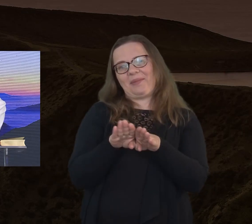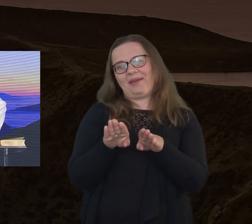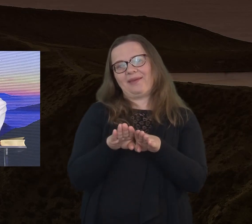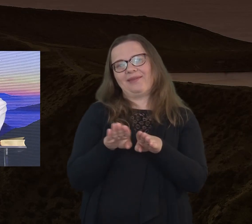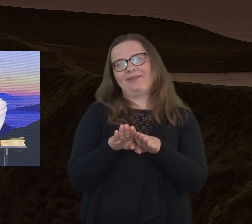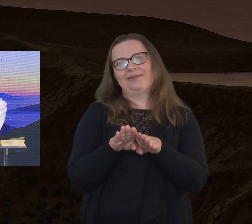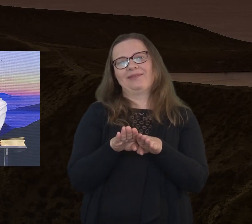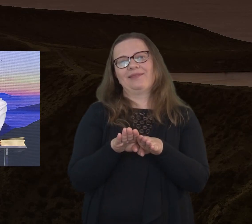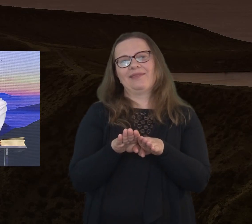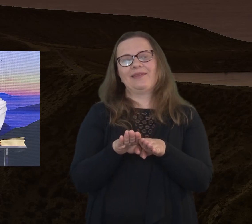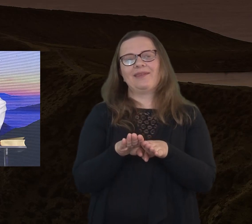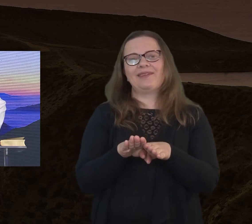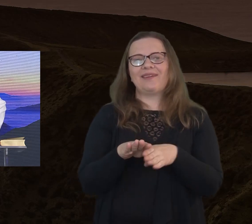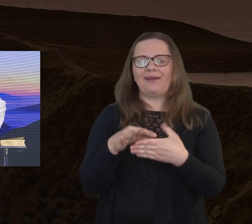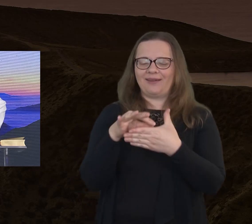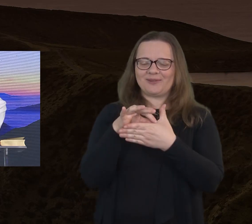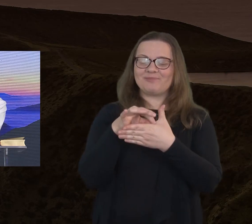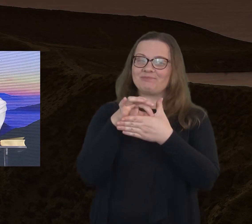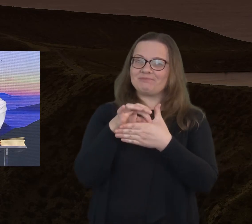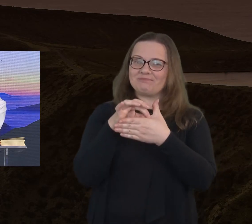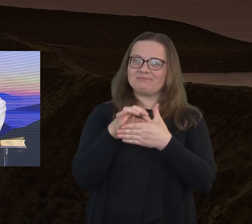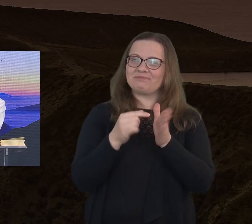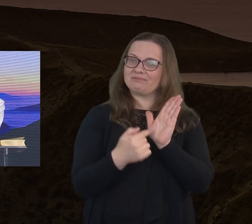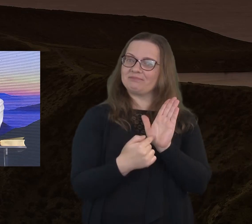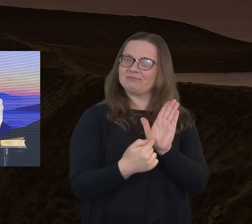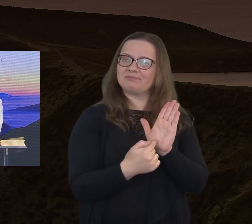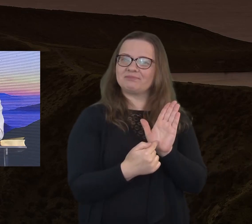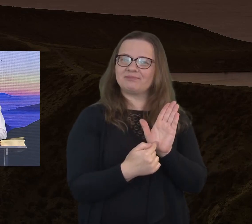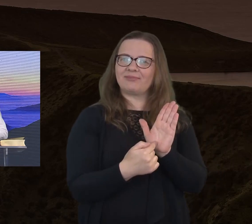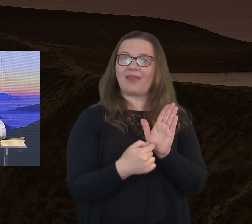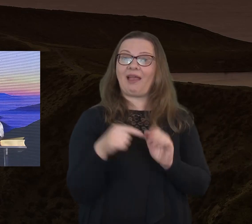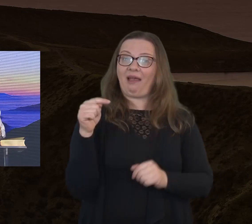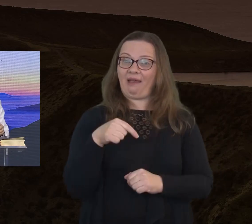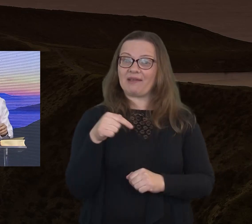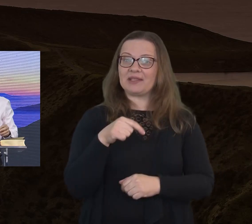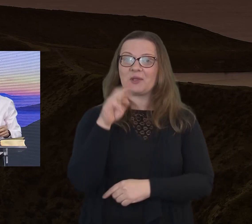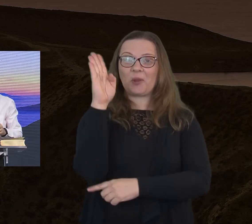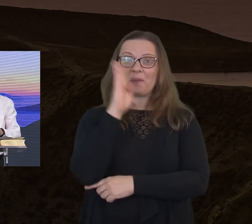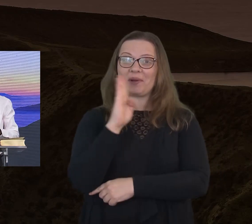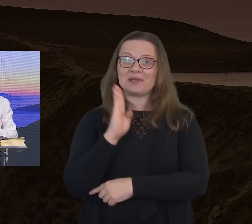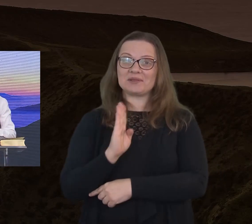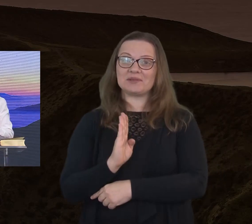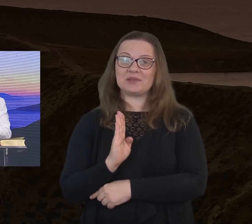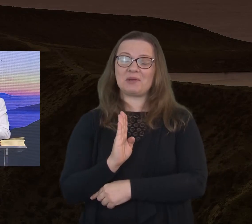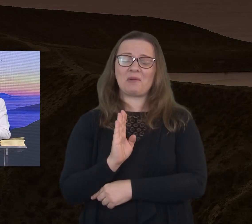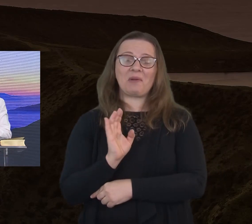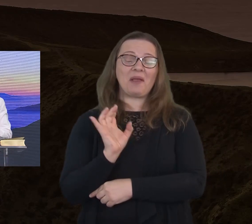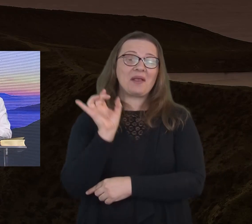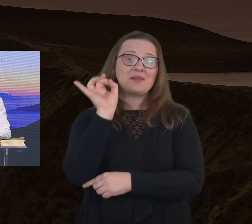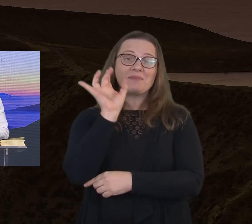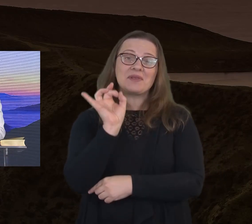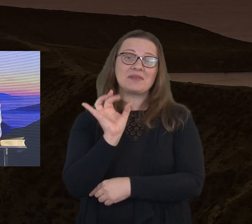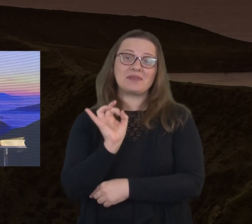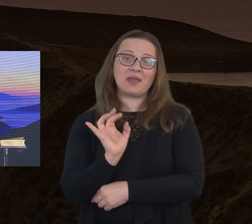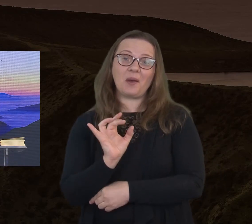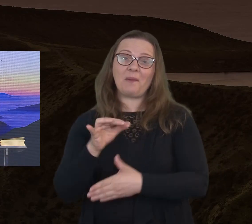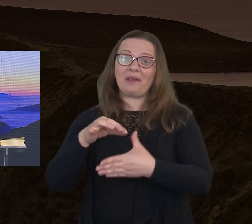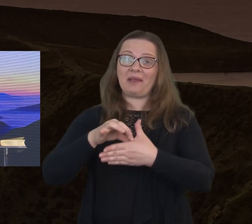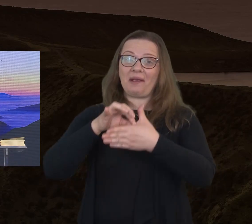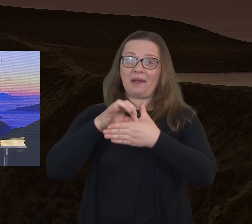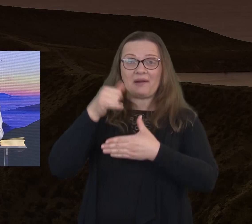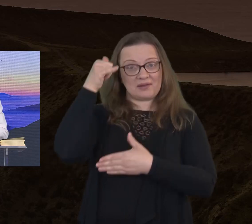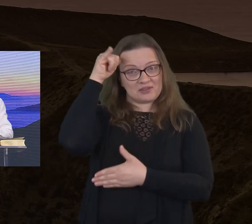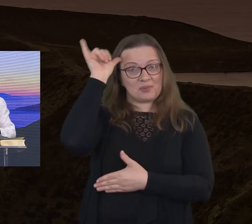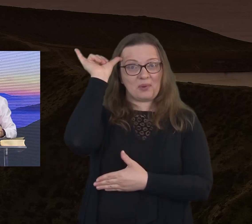picanha, mas acabou a picanha em casa, ó, só tem essa carne. E o Brasil é rico em carne bovina,